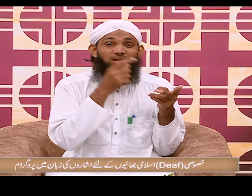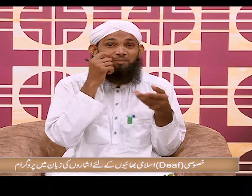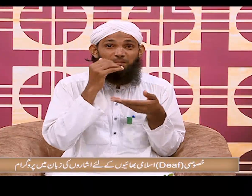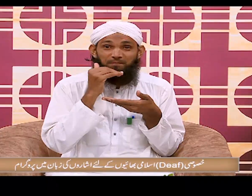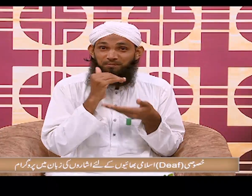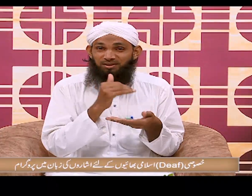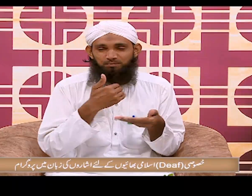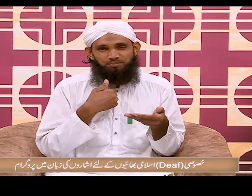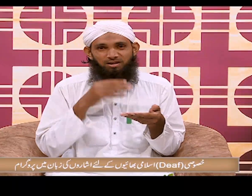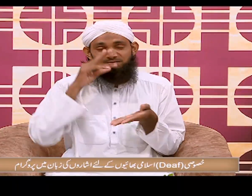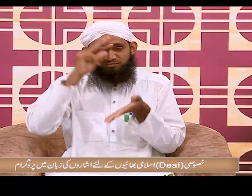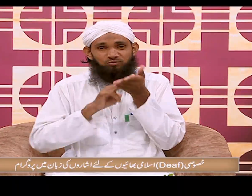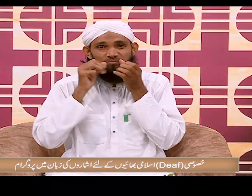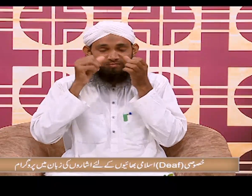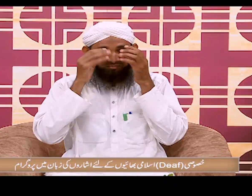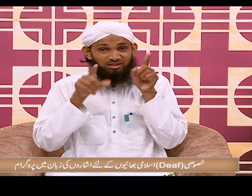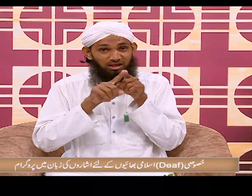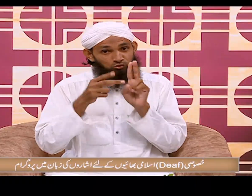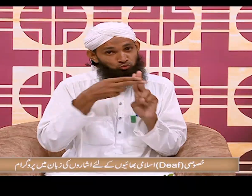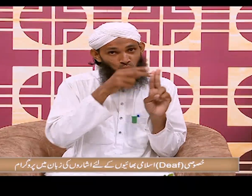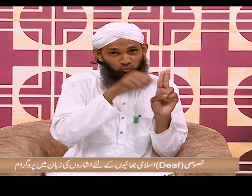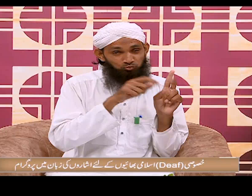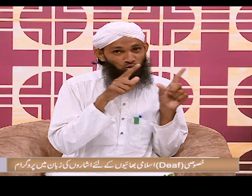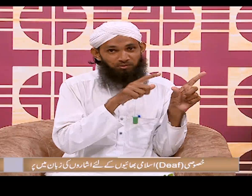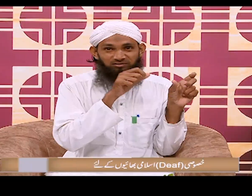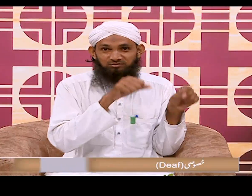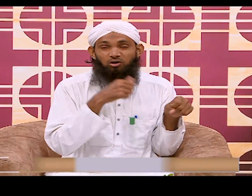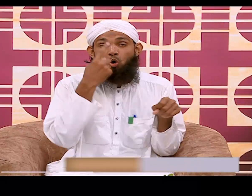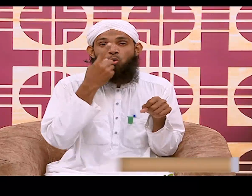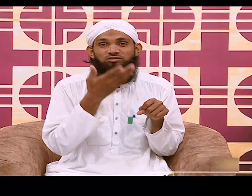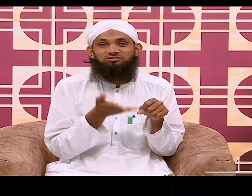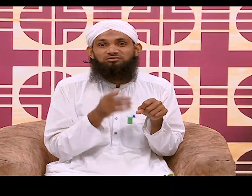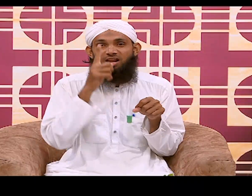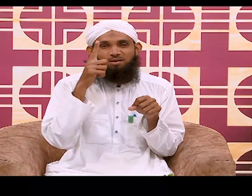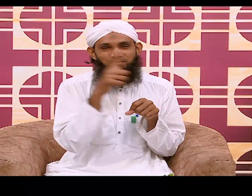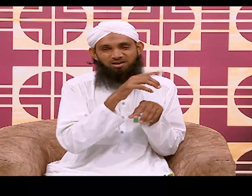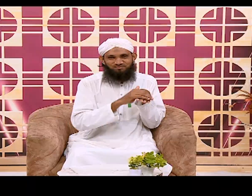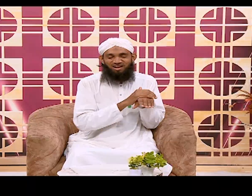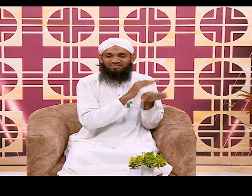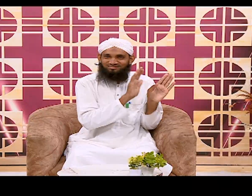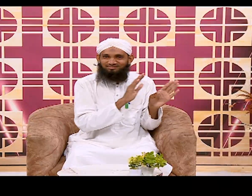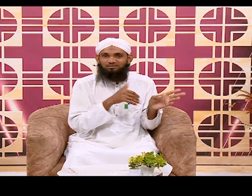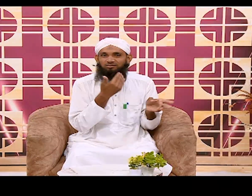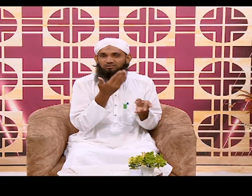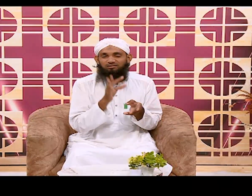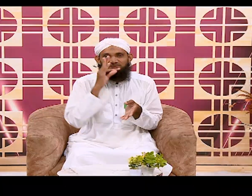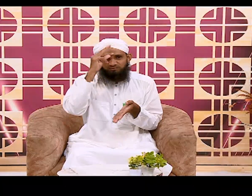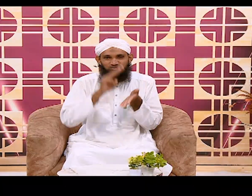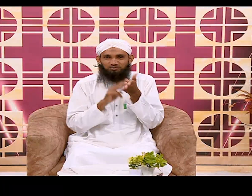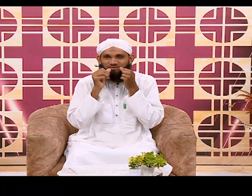میرا دوست بھی ہے، میرا محبوب بھی ہے، اور اللہ پاک کا بھی محبوب یعنی پیارا ہے۔ آپ صلی اللہ علیہ